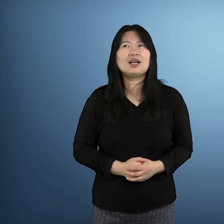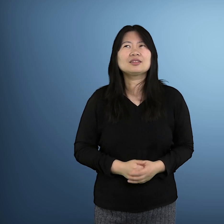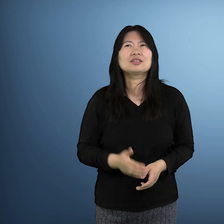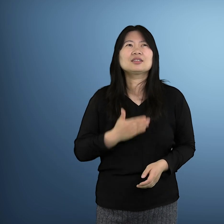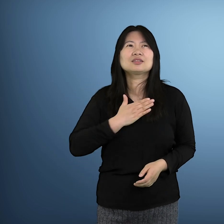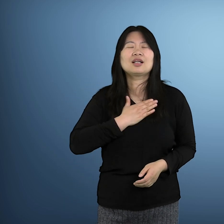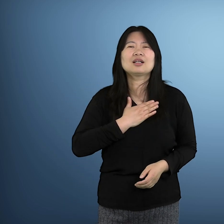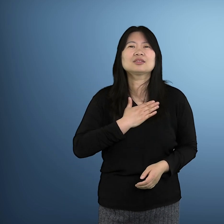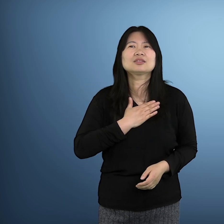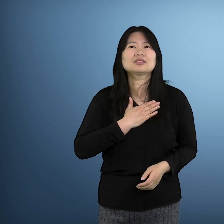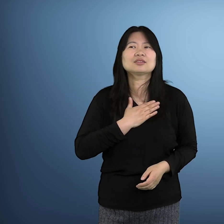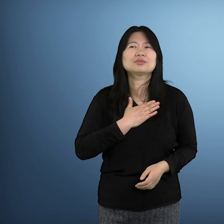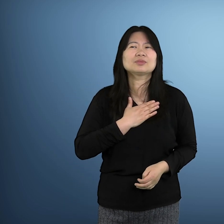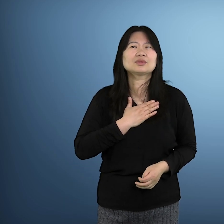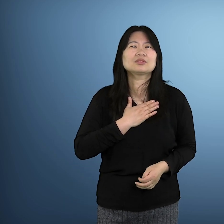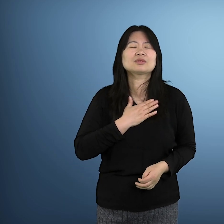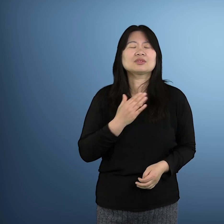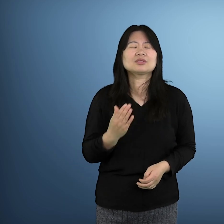나의